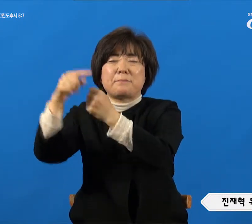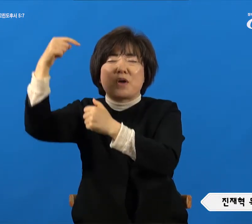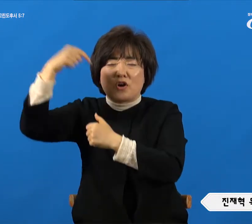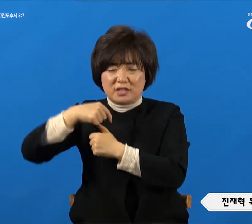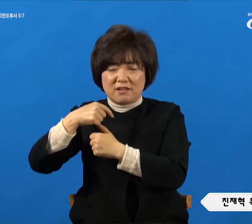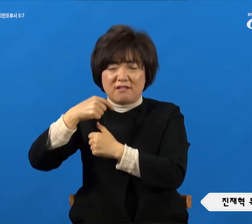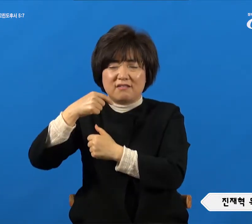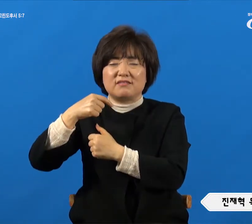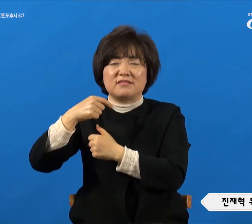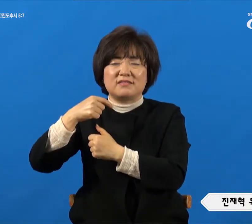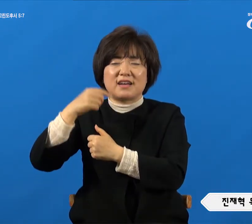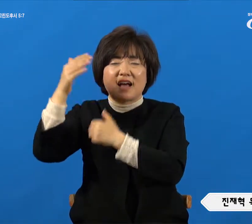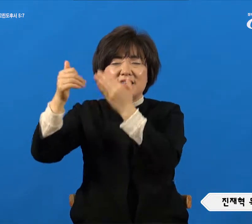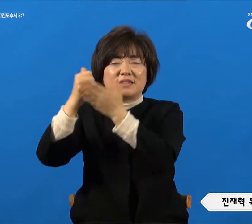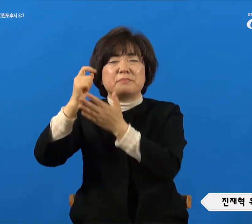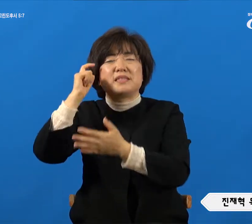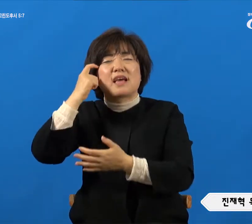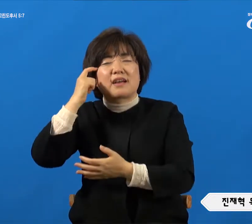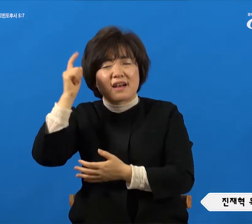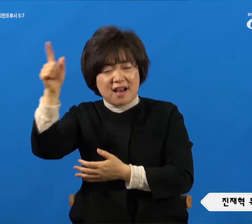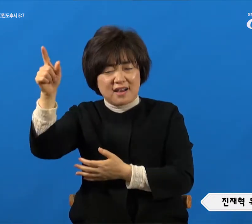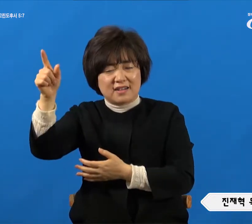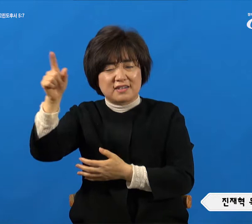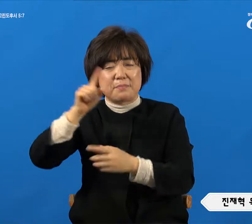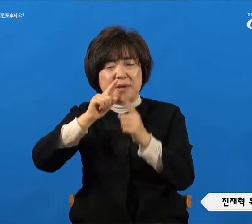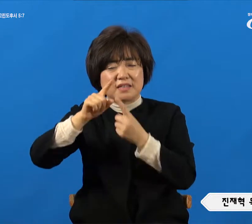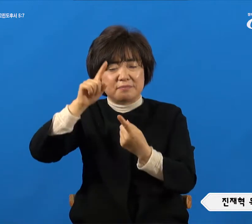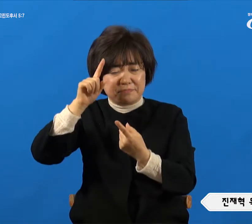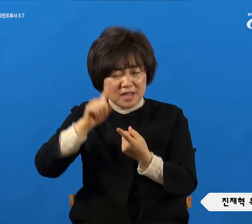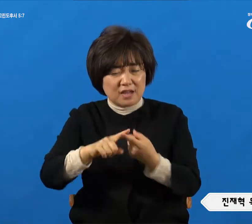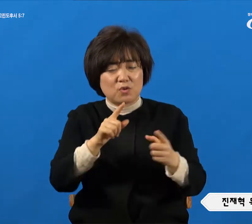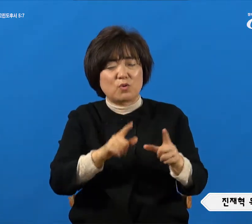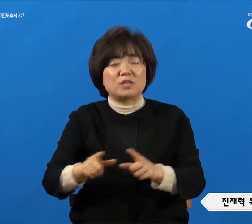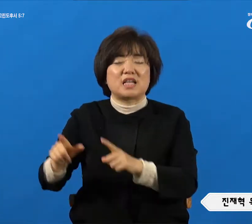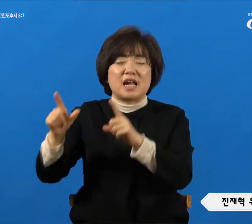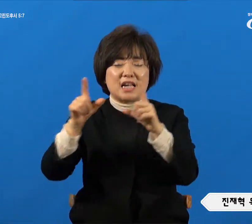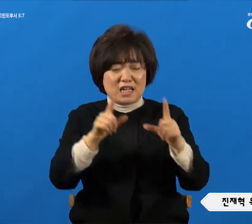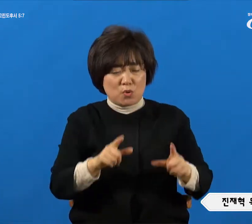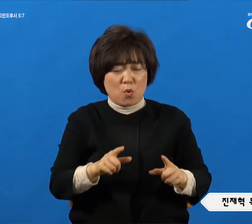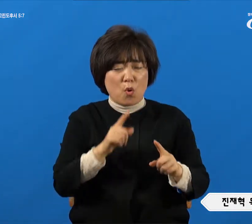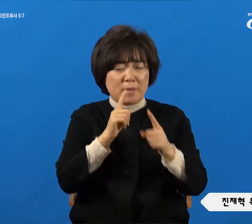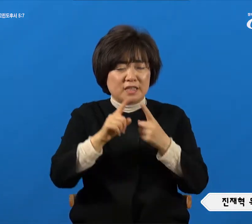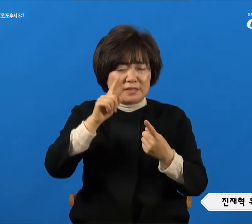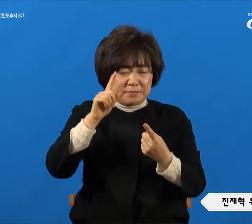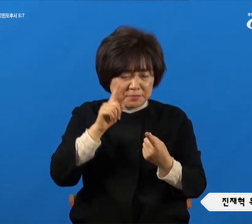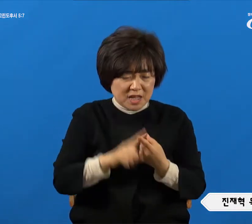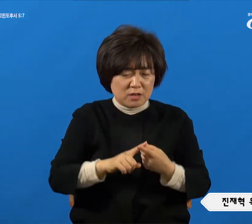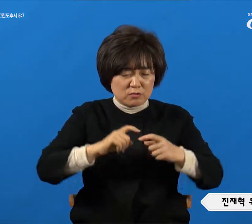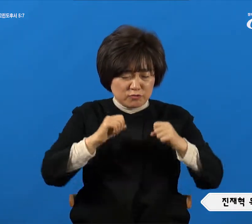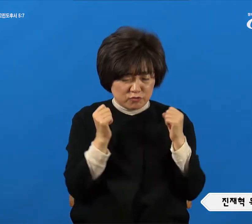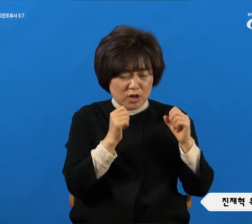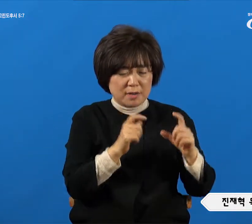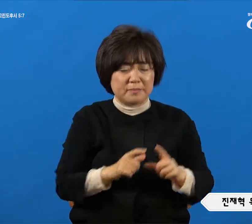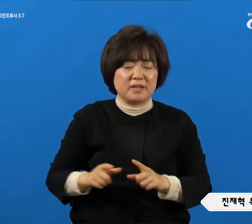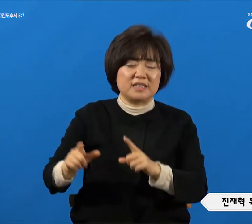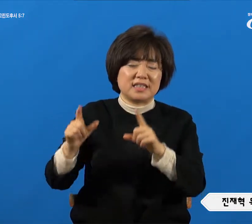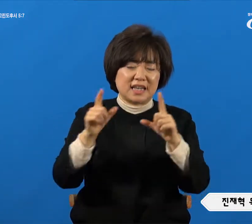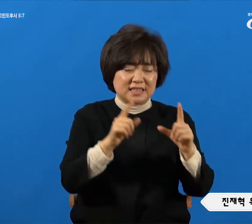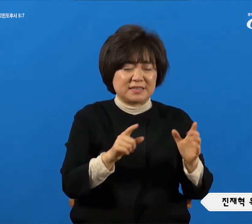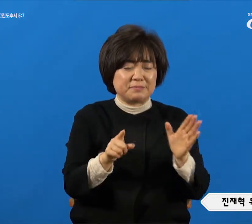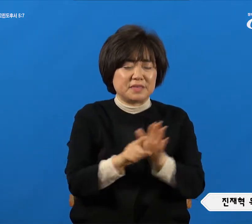하나님의 생각입니다. 말씀대로 살고 말씀을 순종하며 믿음을 지키는